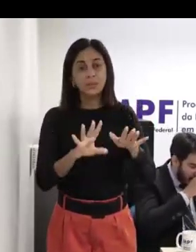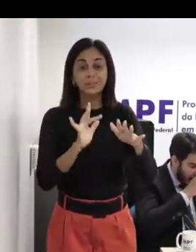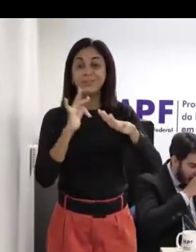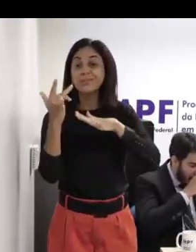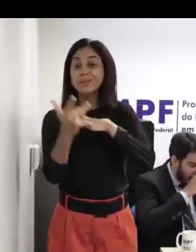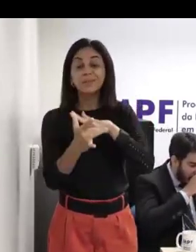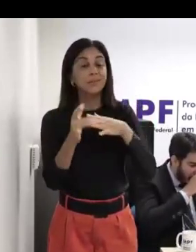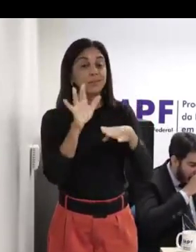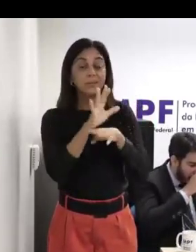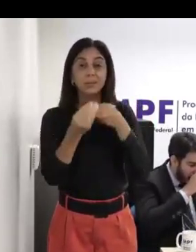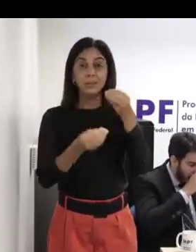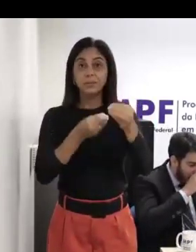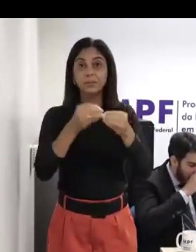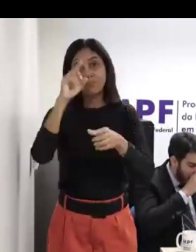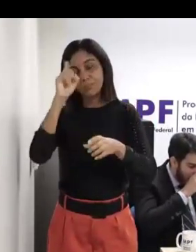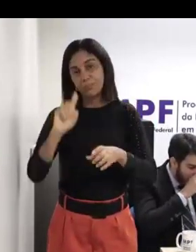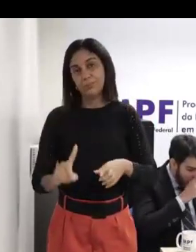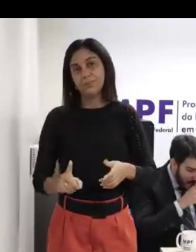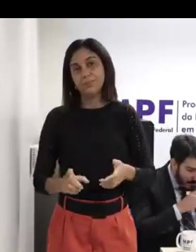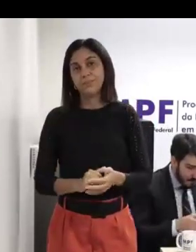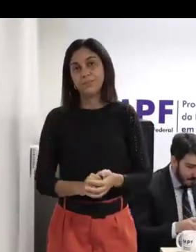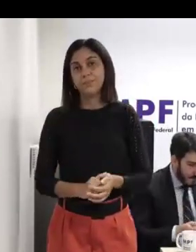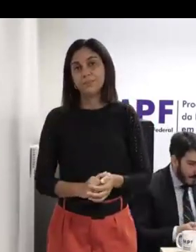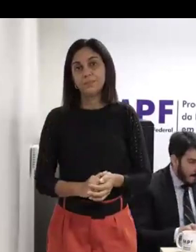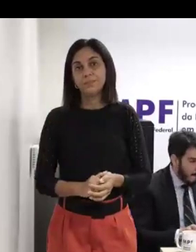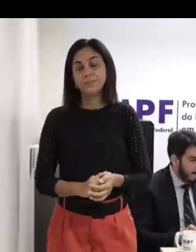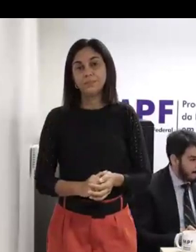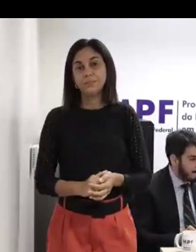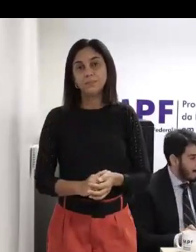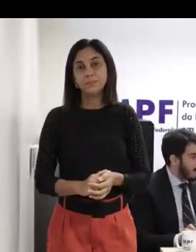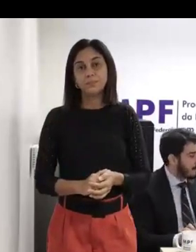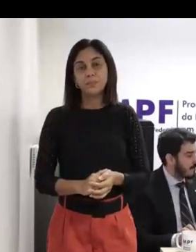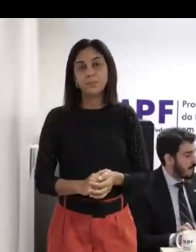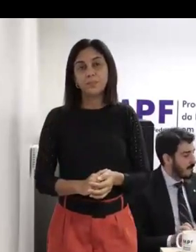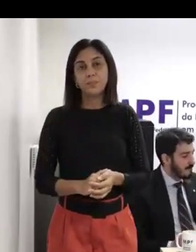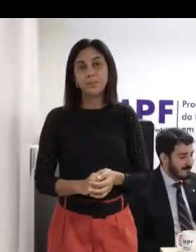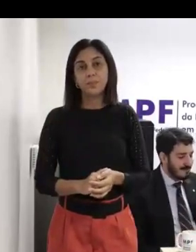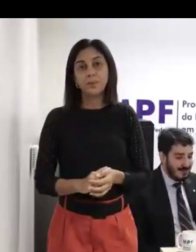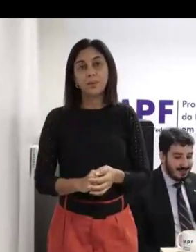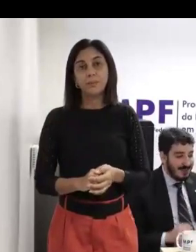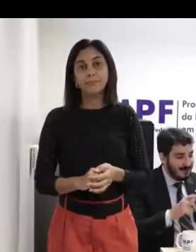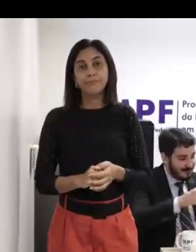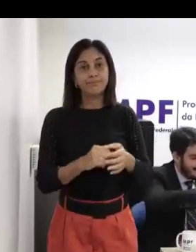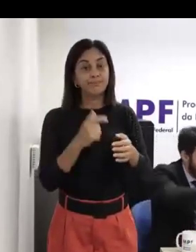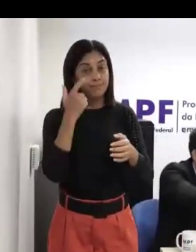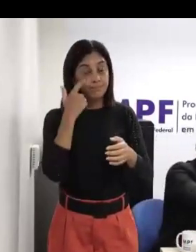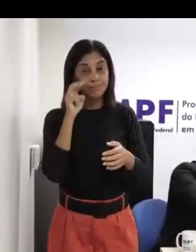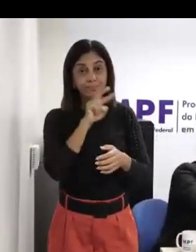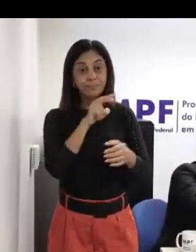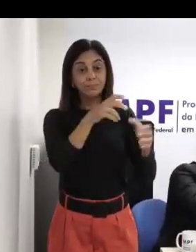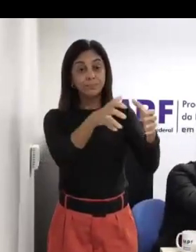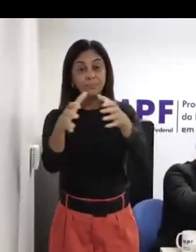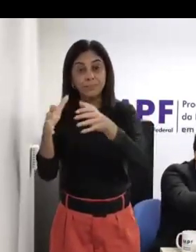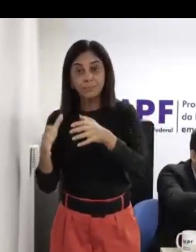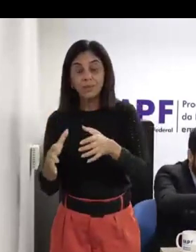ah e também porque existe um um ciclo de discriminação sistêmica que cada vez mais torna essas